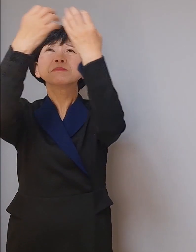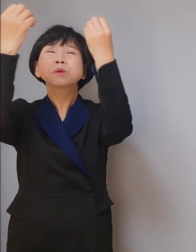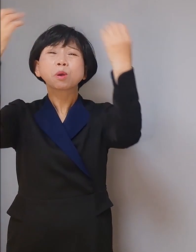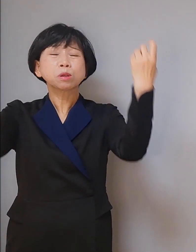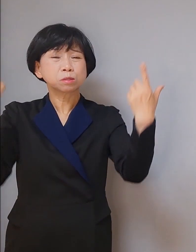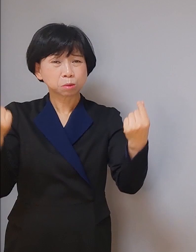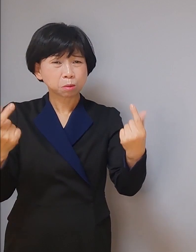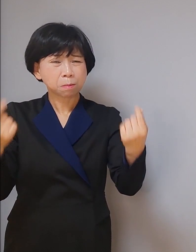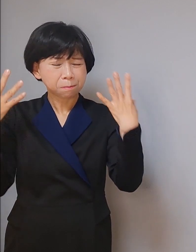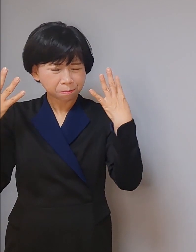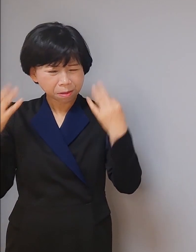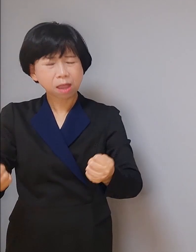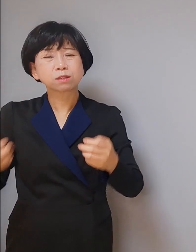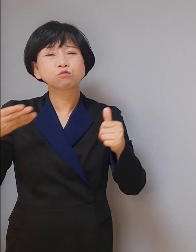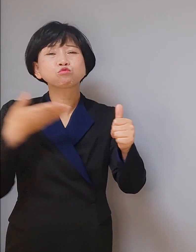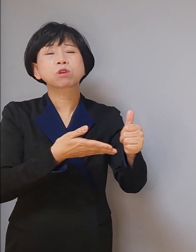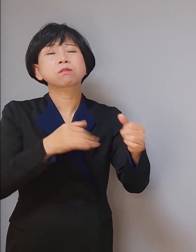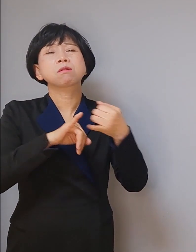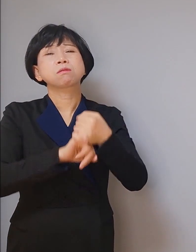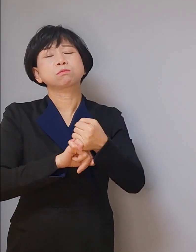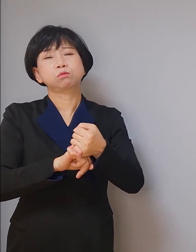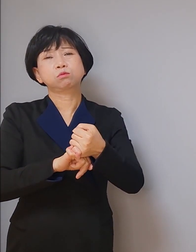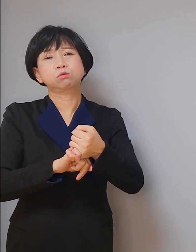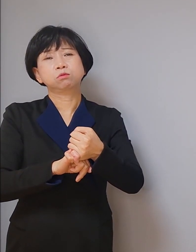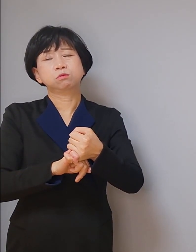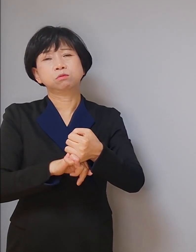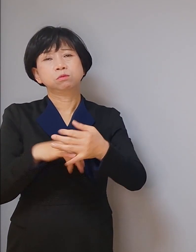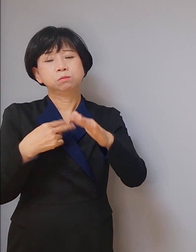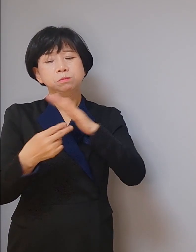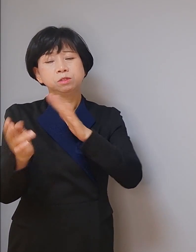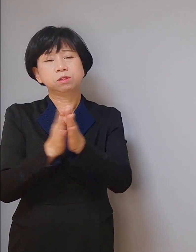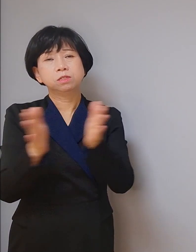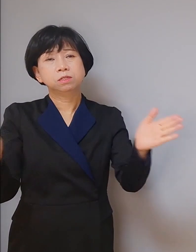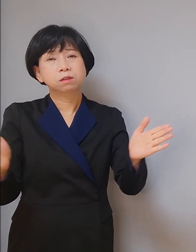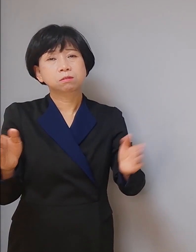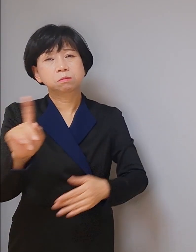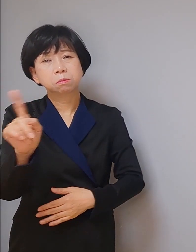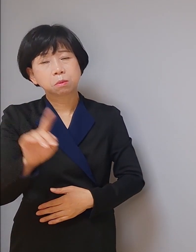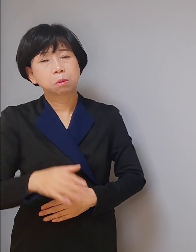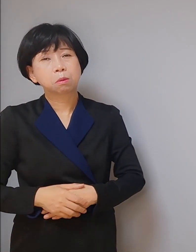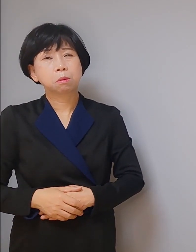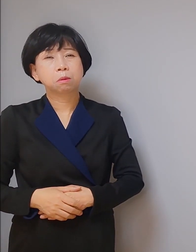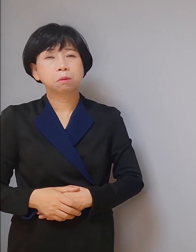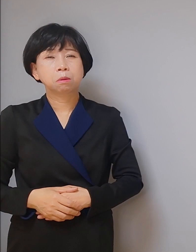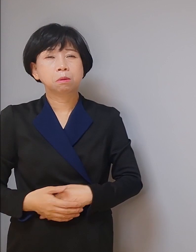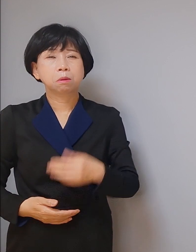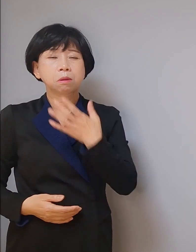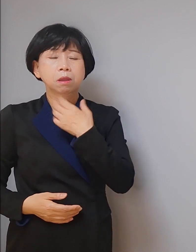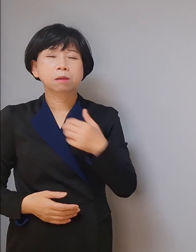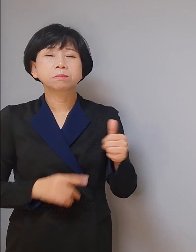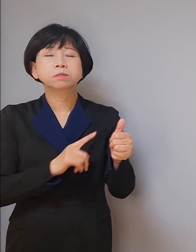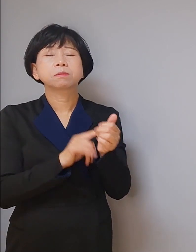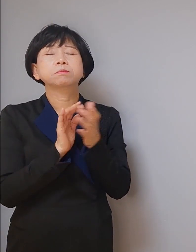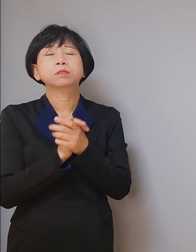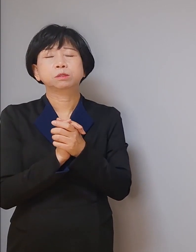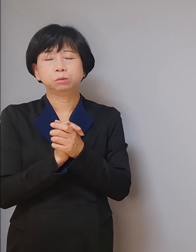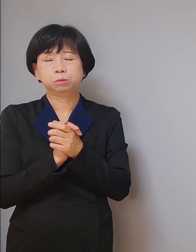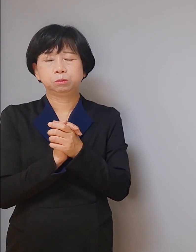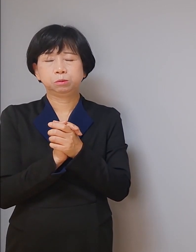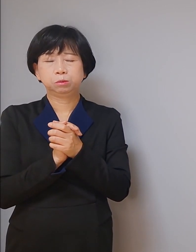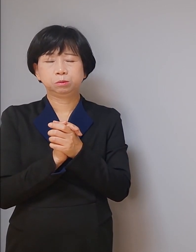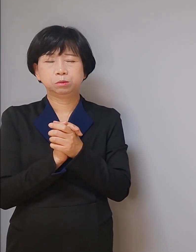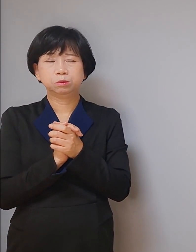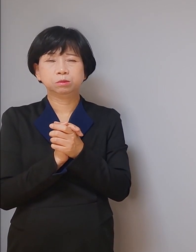말씀하시는 거죠. 그런데 이 비전의 시작이 있어요. 비전의 시작은요, 아브라함의 기도였습니다.